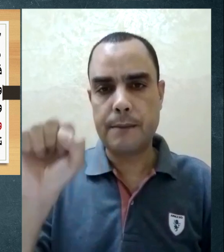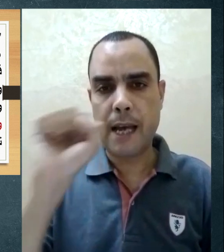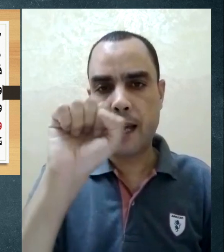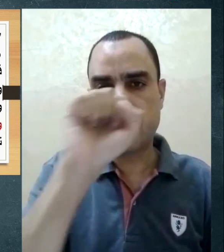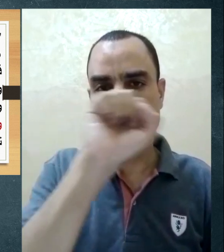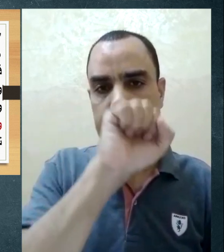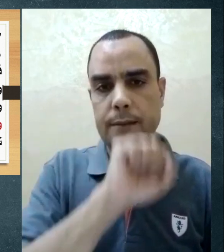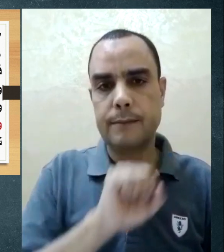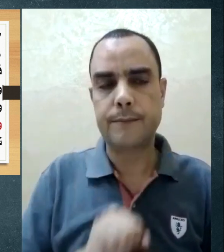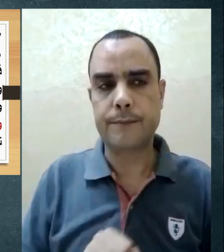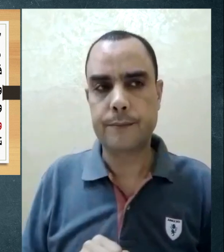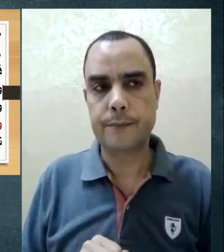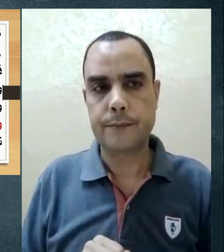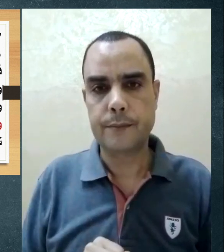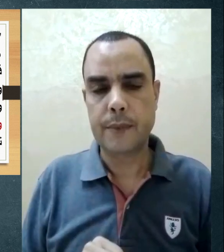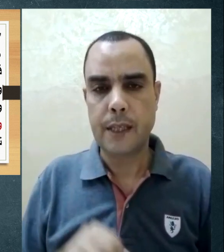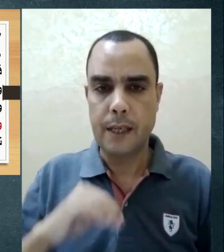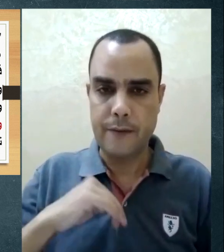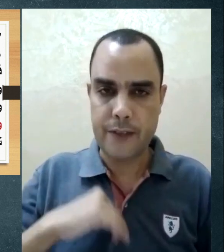بسمات